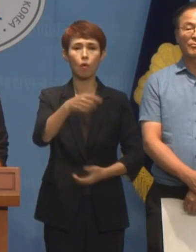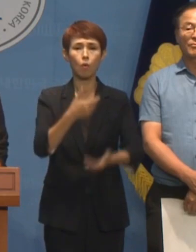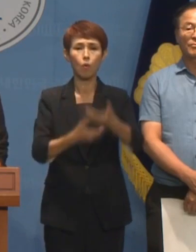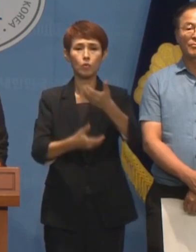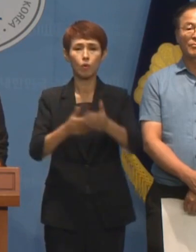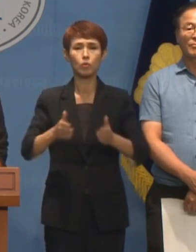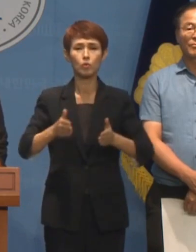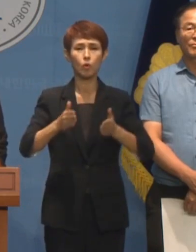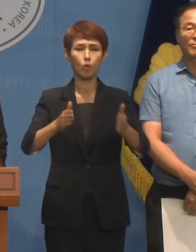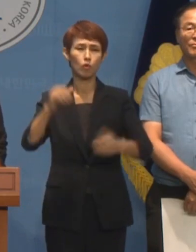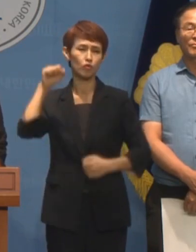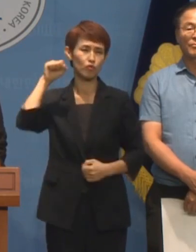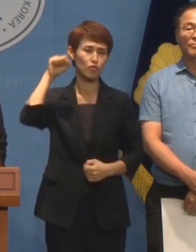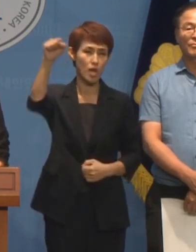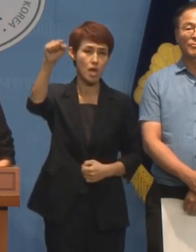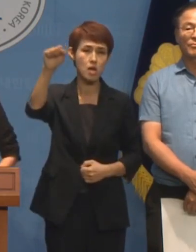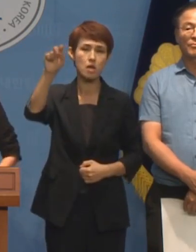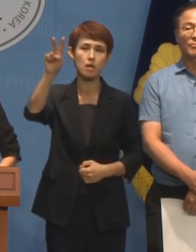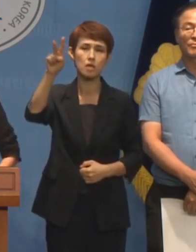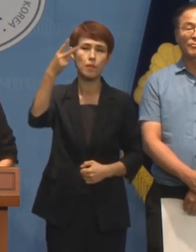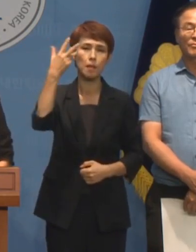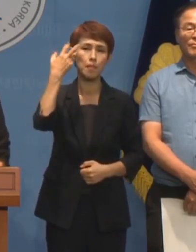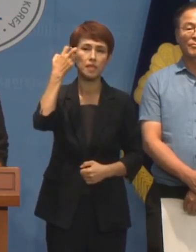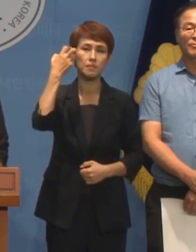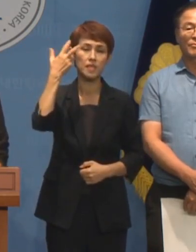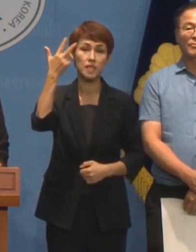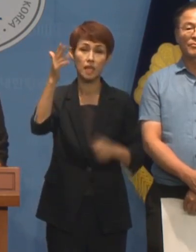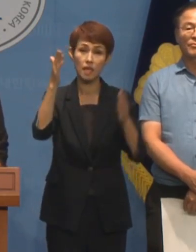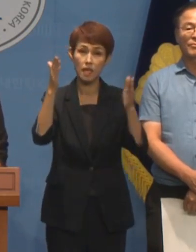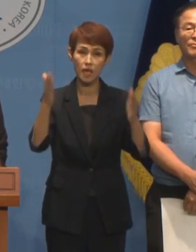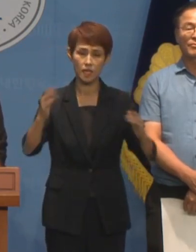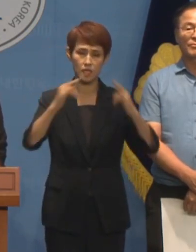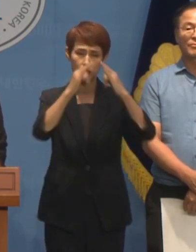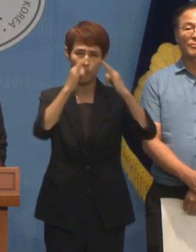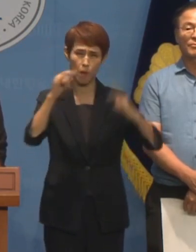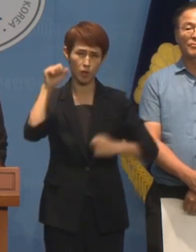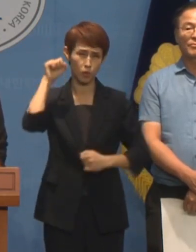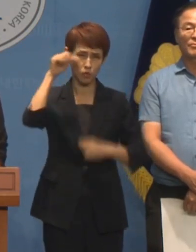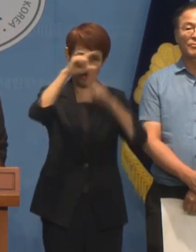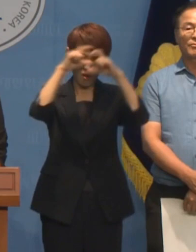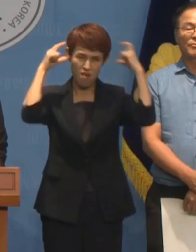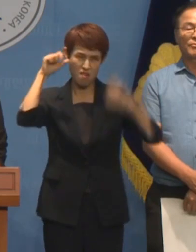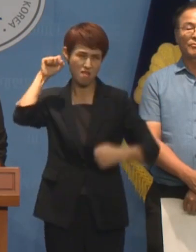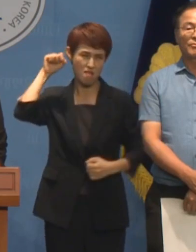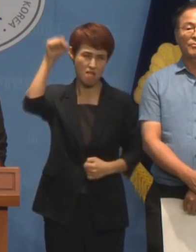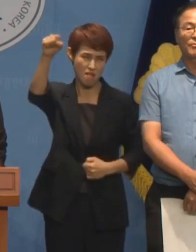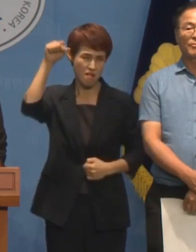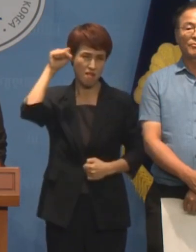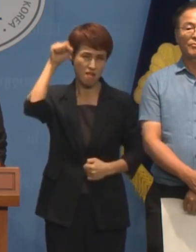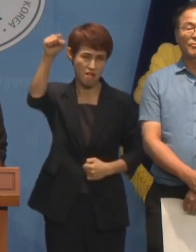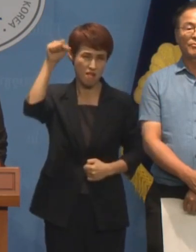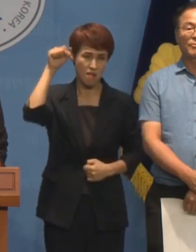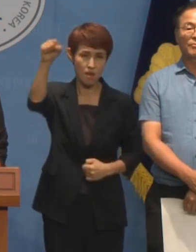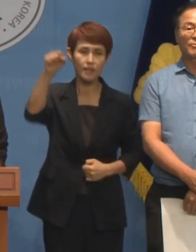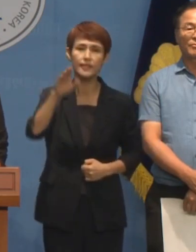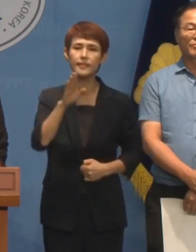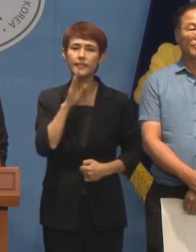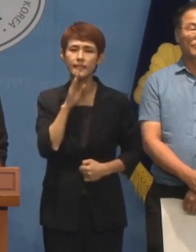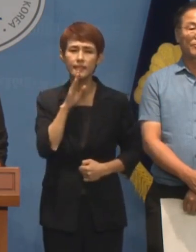투쟁을 287일간 천막농성을 포함해서 치열하게 진상규명 요구를 해왔던